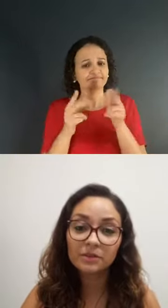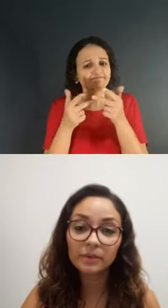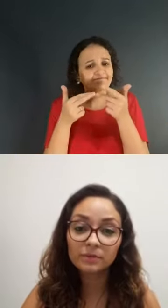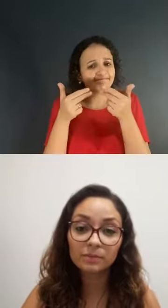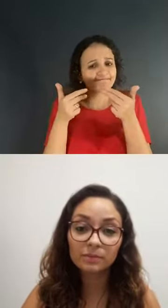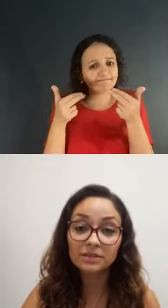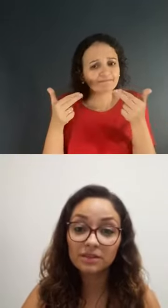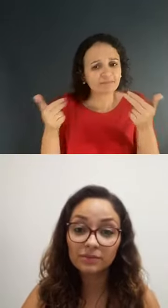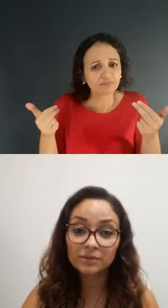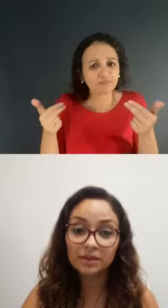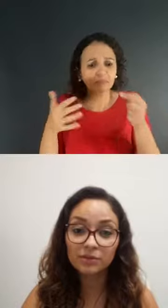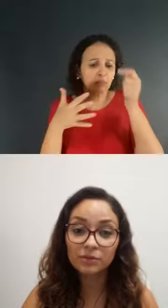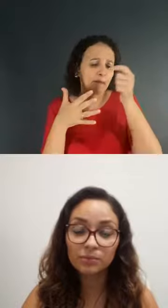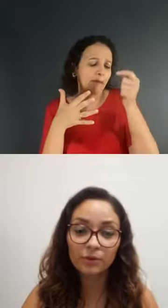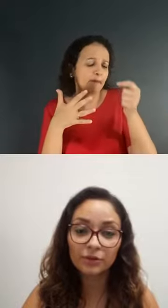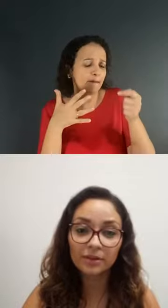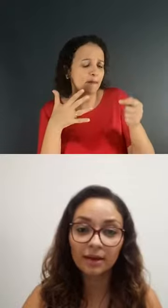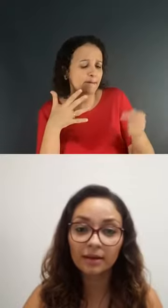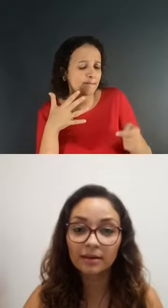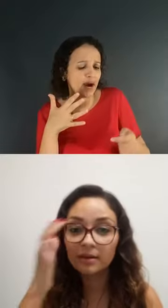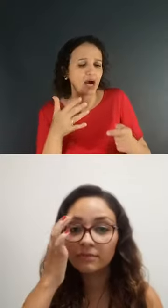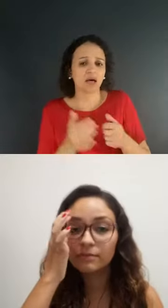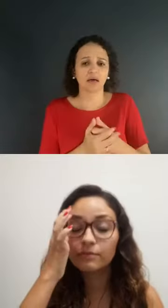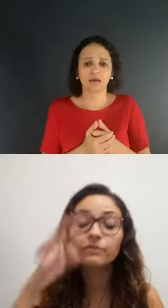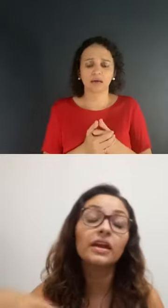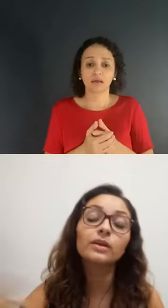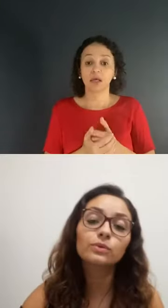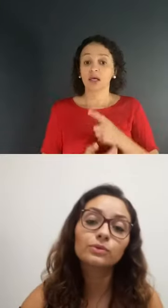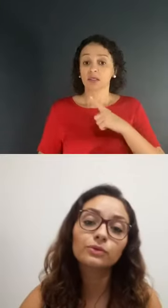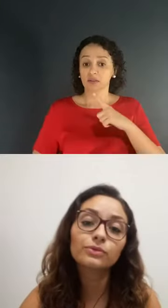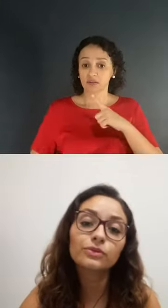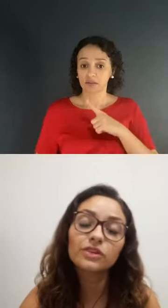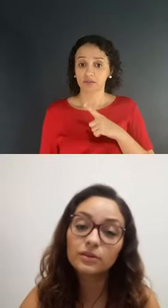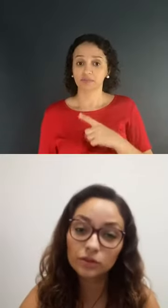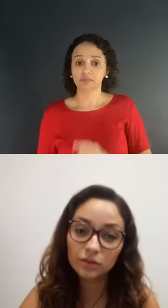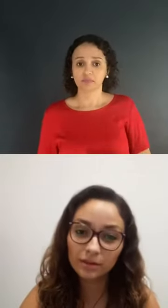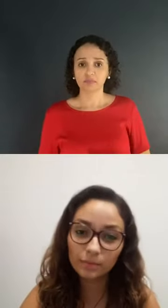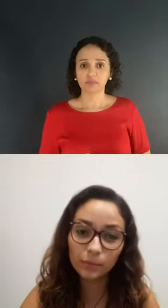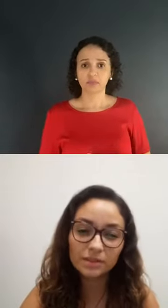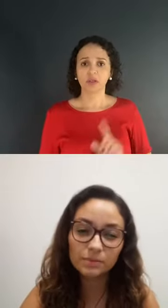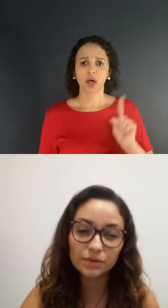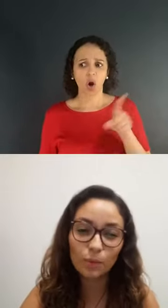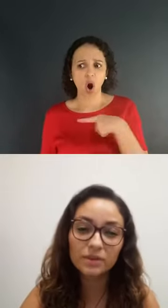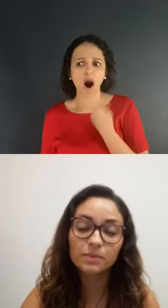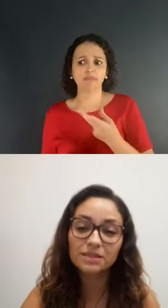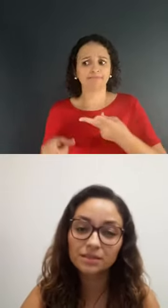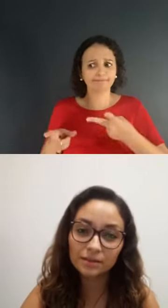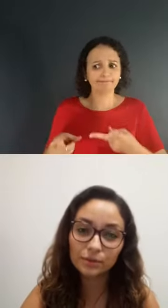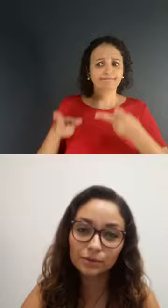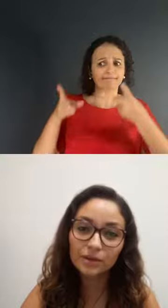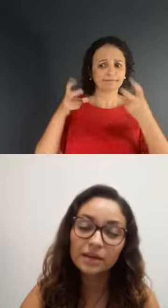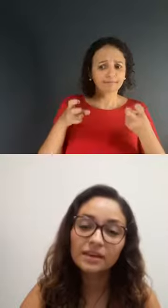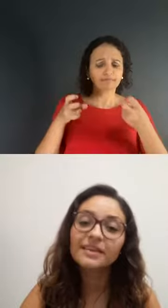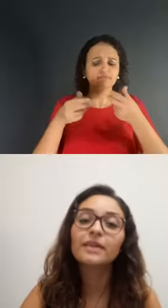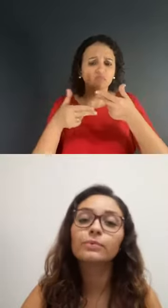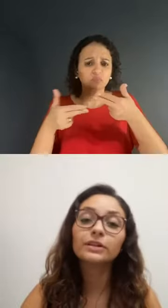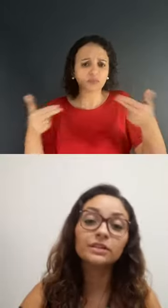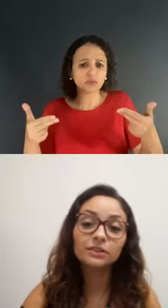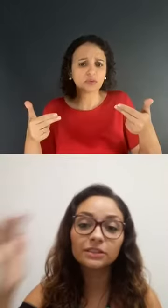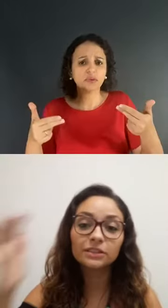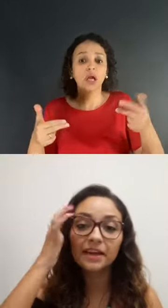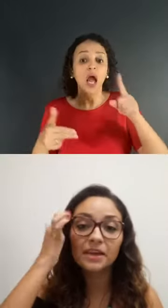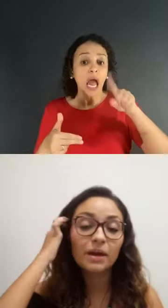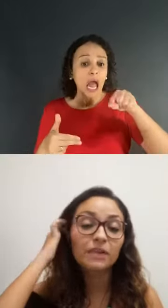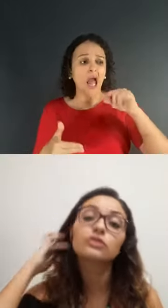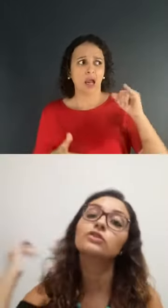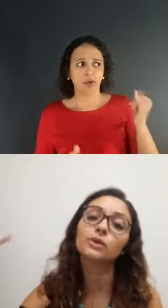de relacionamentos abusivos que a gente pode estar vendo no nosso dia a dia, muitas pessoas passando, e é